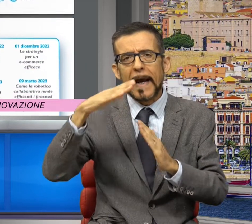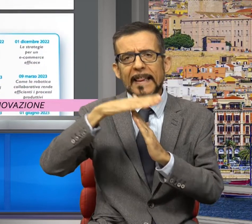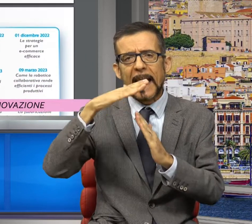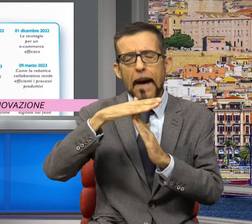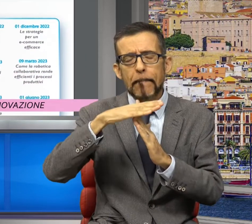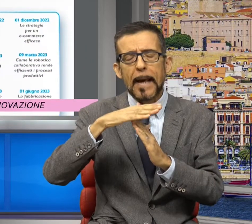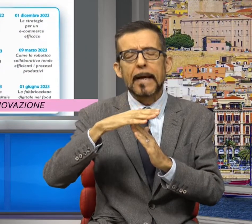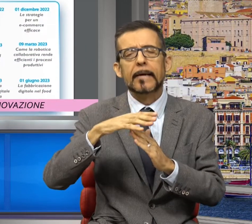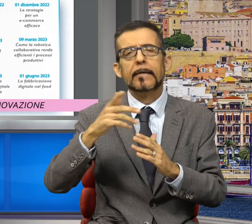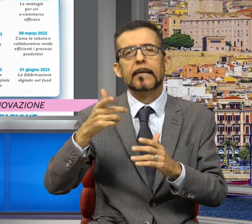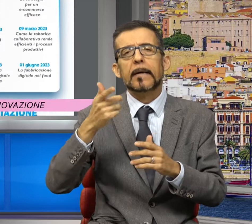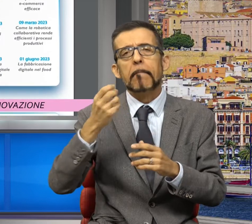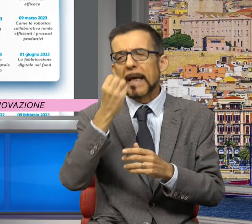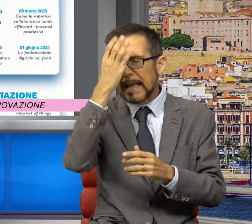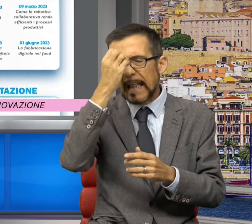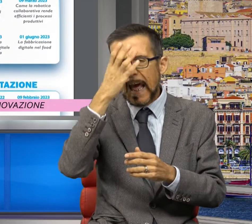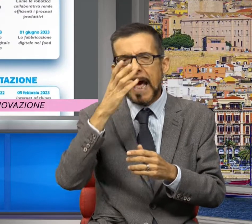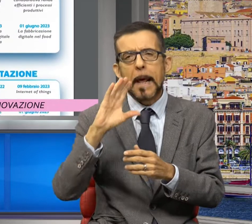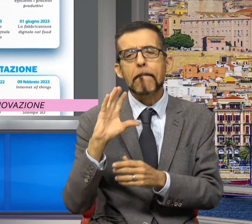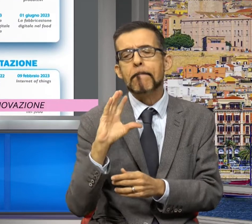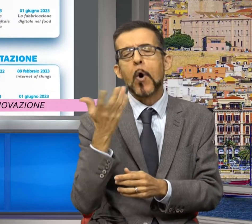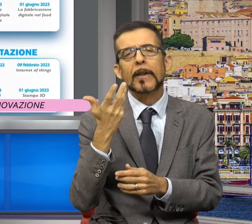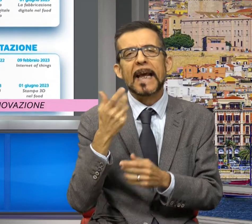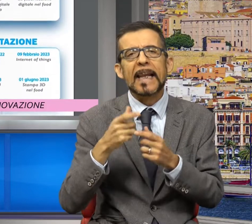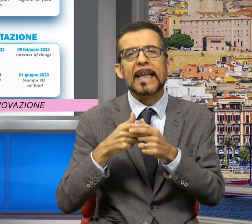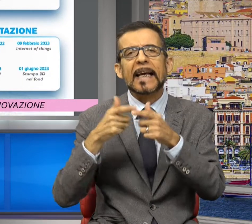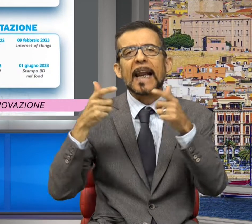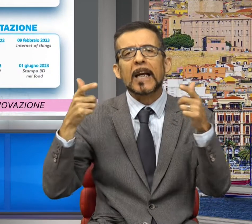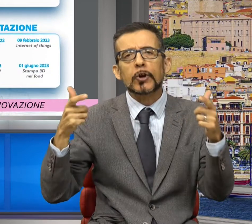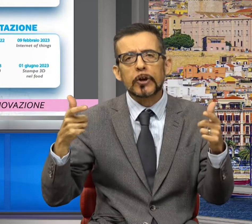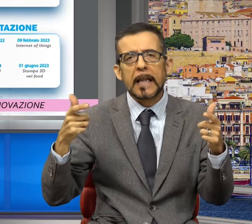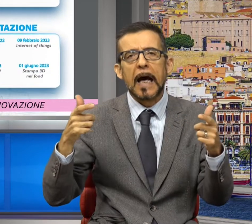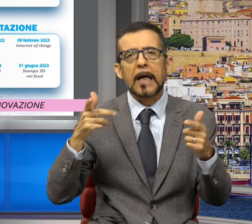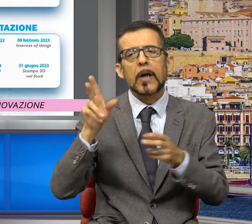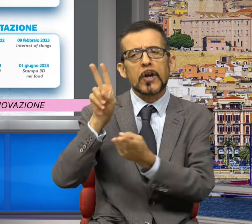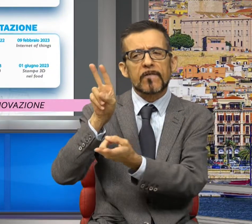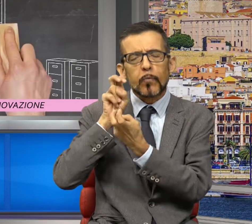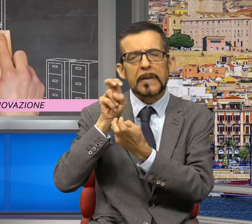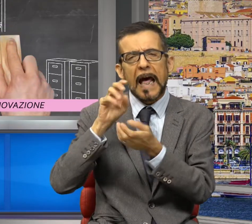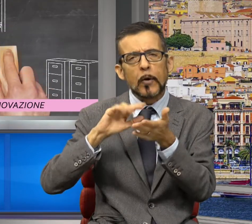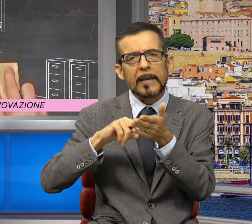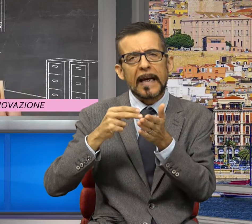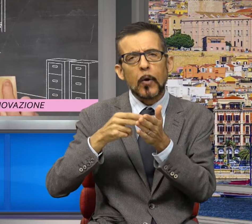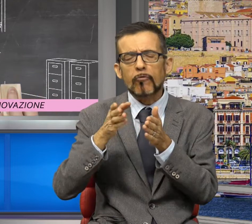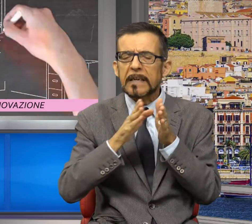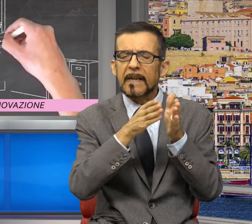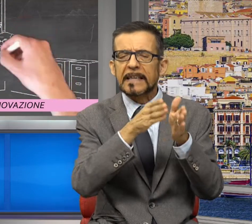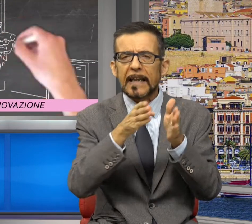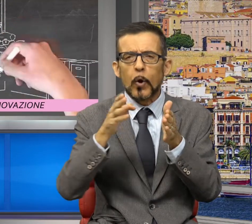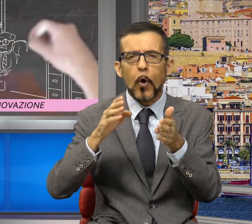per ideare nuovi modelli di crescita sfruttando la tecnologia digitale. Si va dai settori tradizionali dell'economia, artigianato,